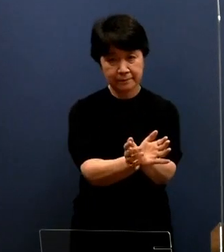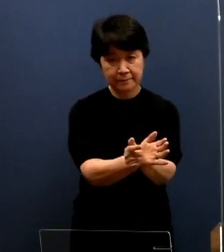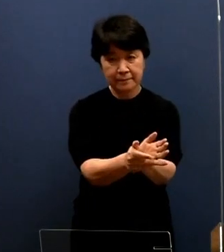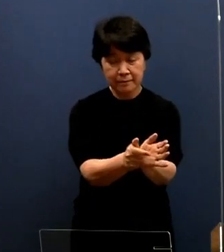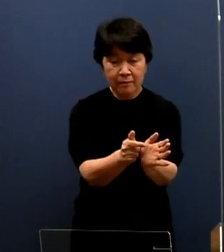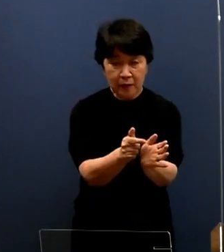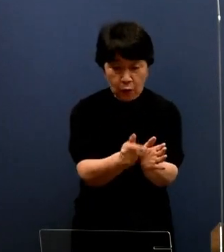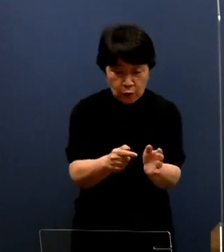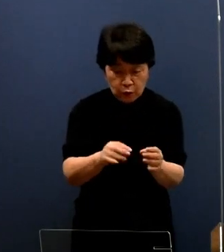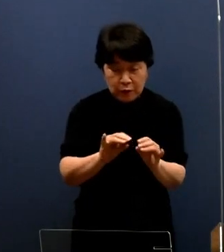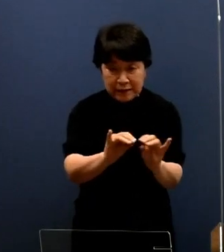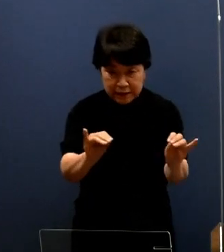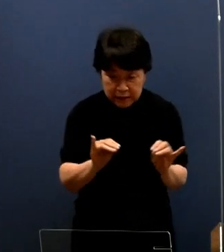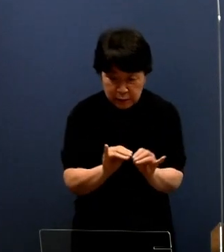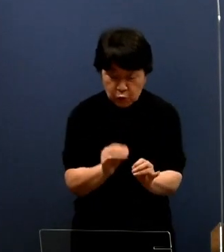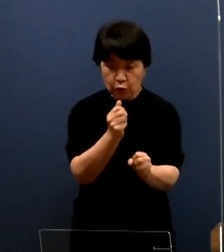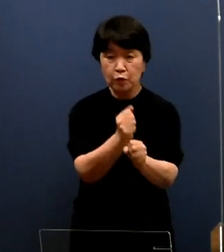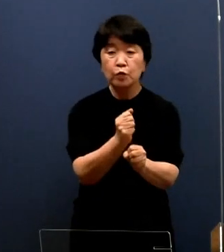援チームを作って、